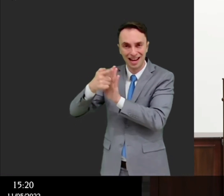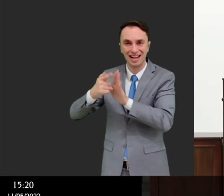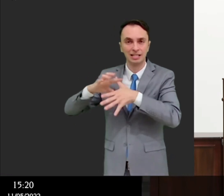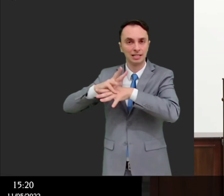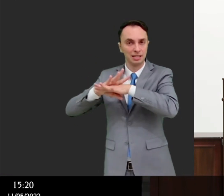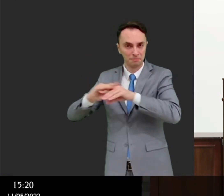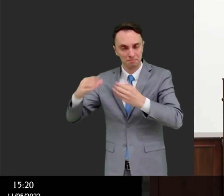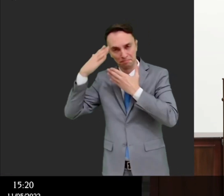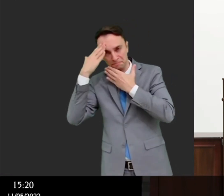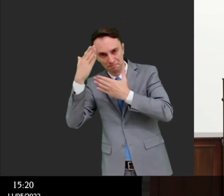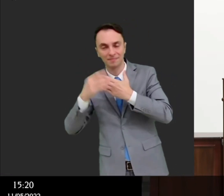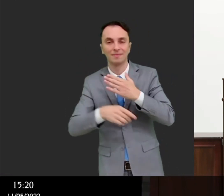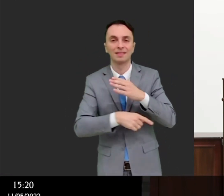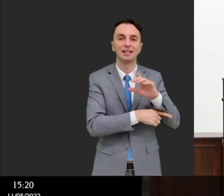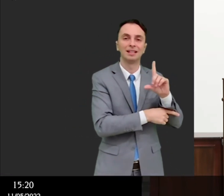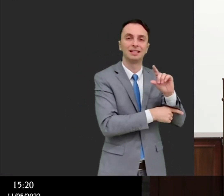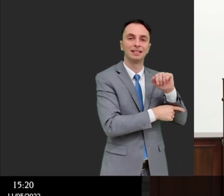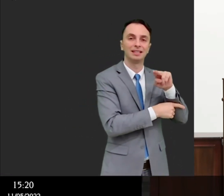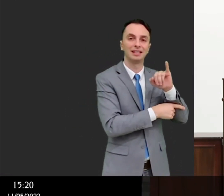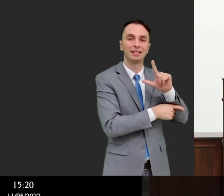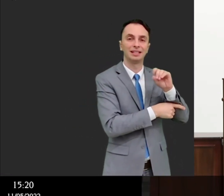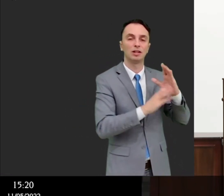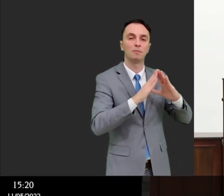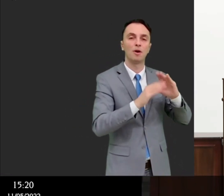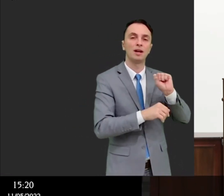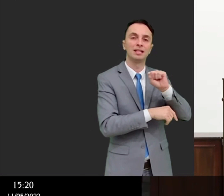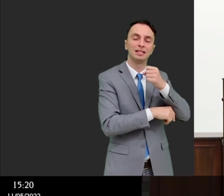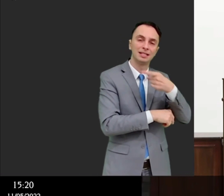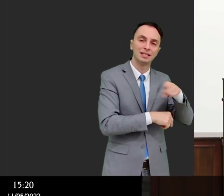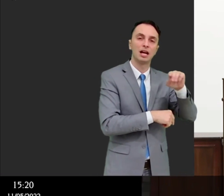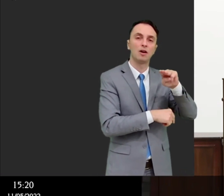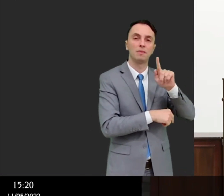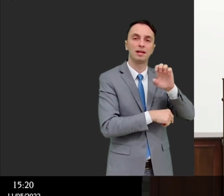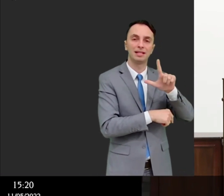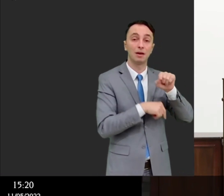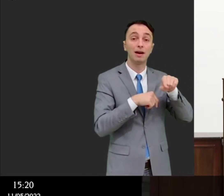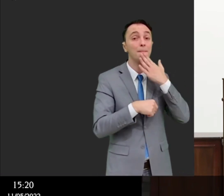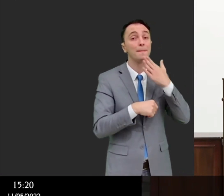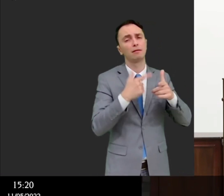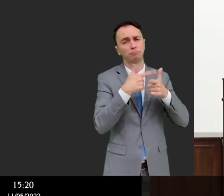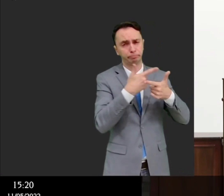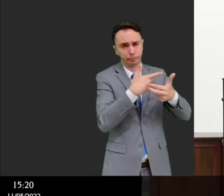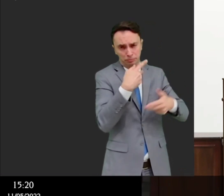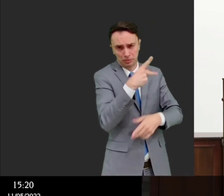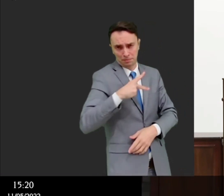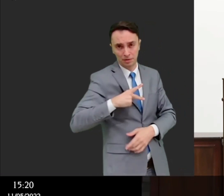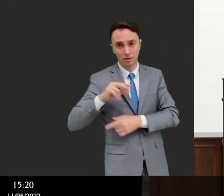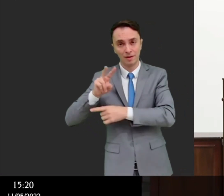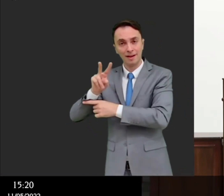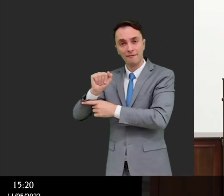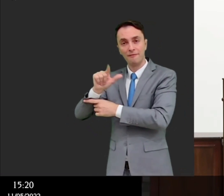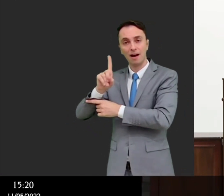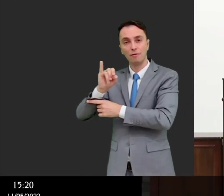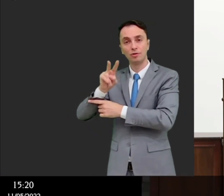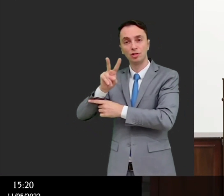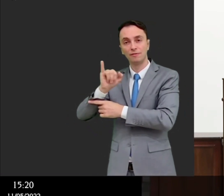O irmão Danilo, de São Miguel, pede por uma causa. O irmão Valdevino Pereira